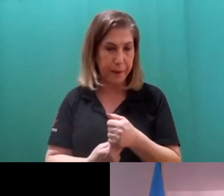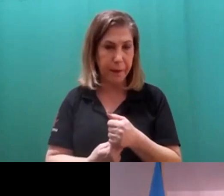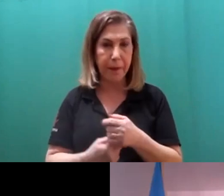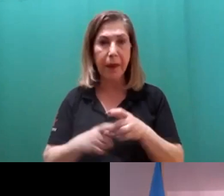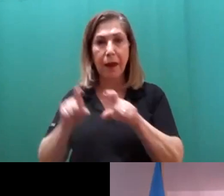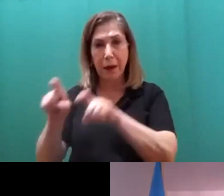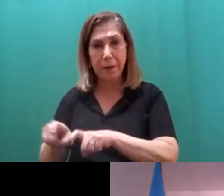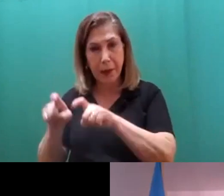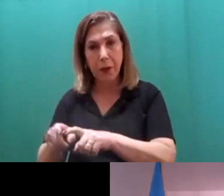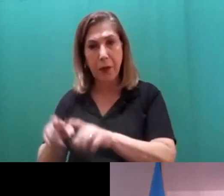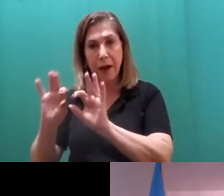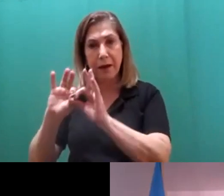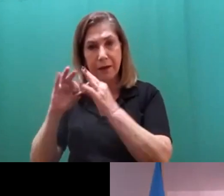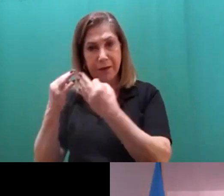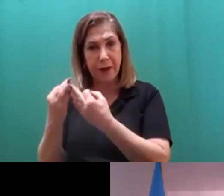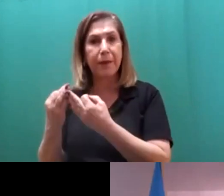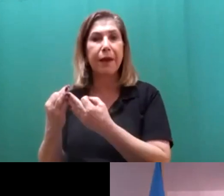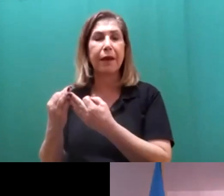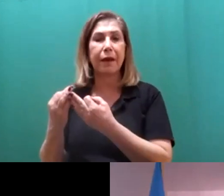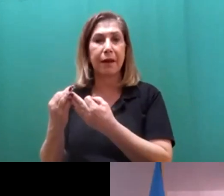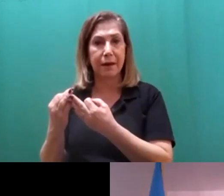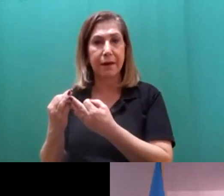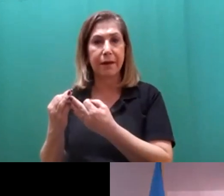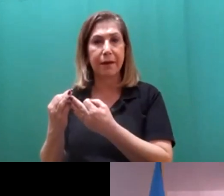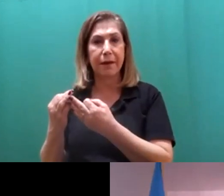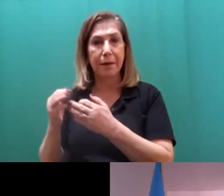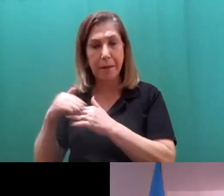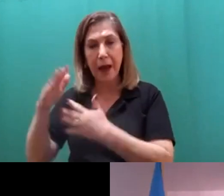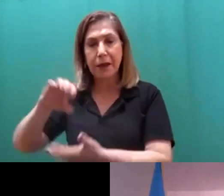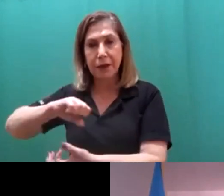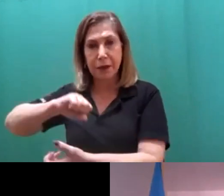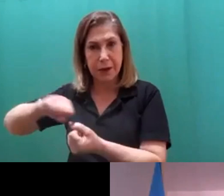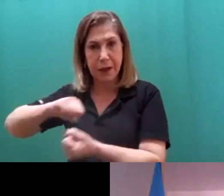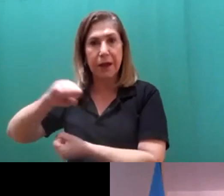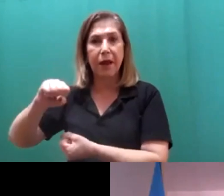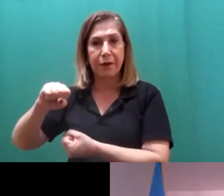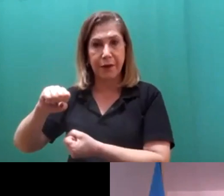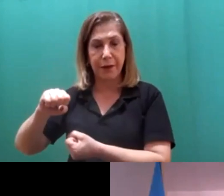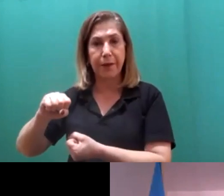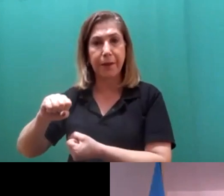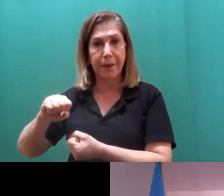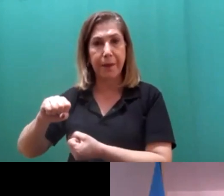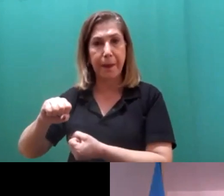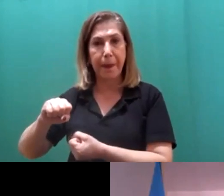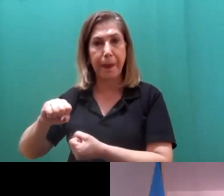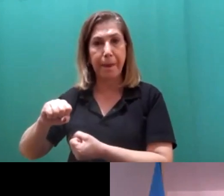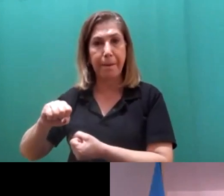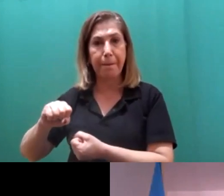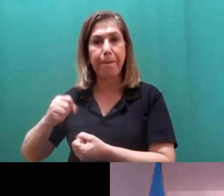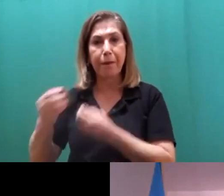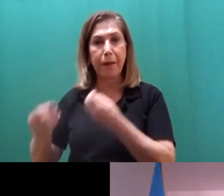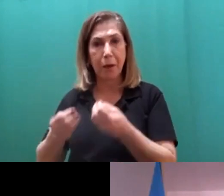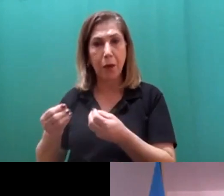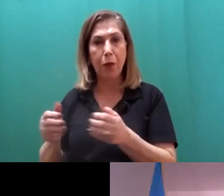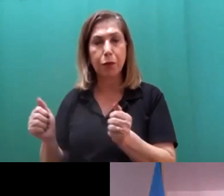uma agronegócio, uma agricultura mais sustentável, dirigida a carbono neutro,